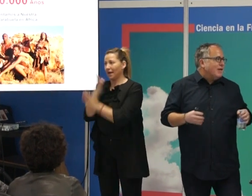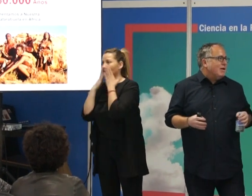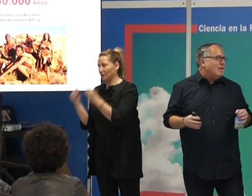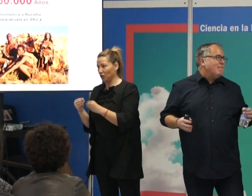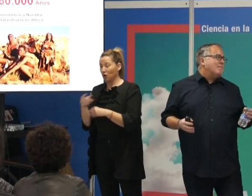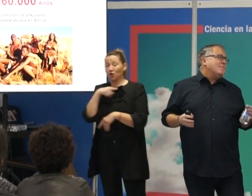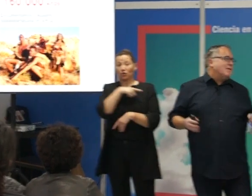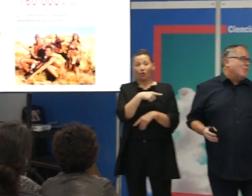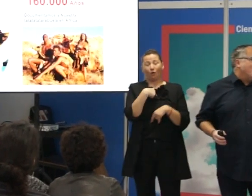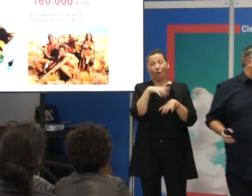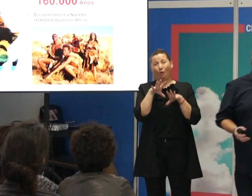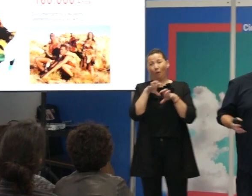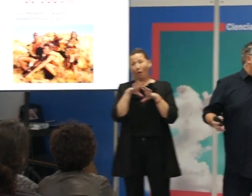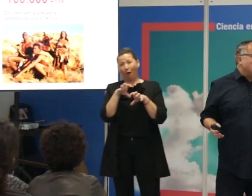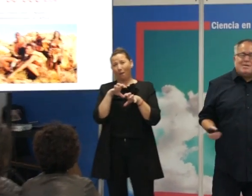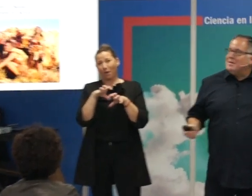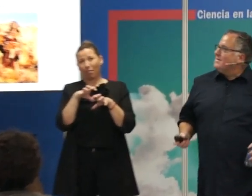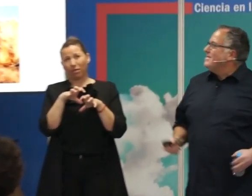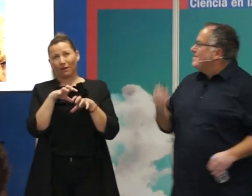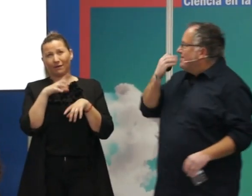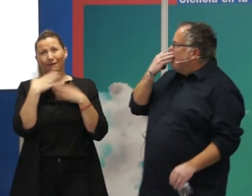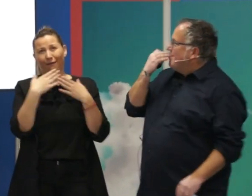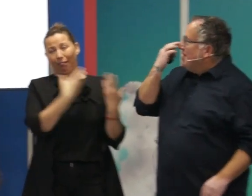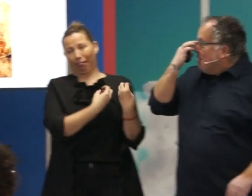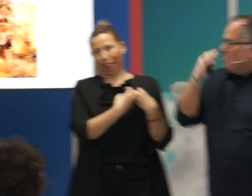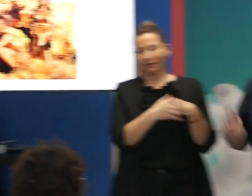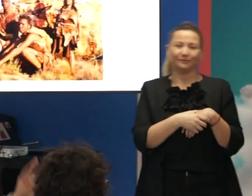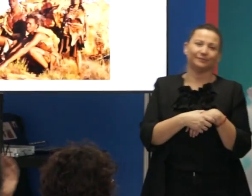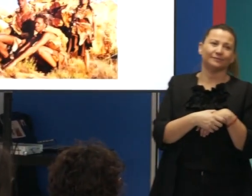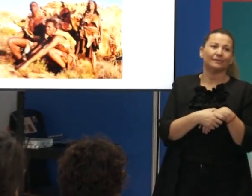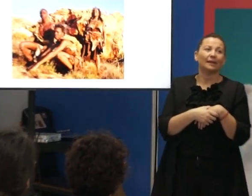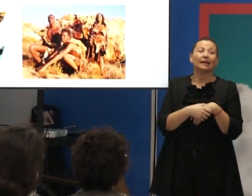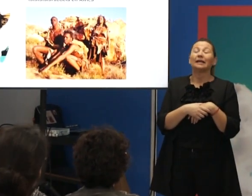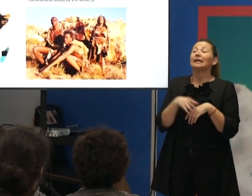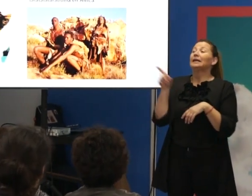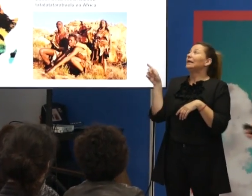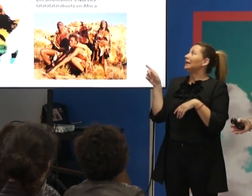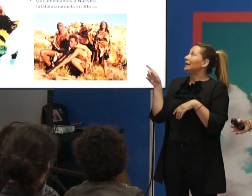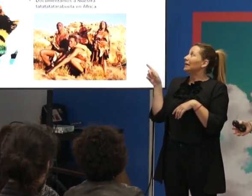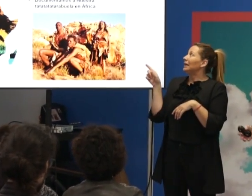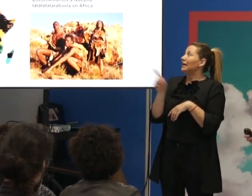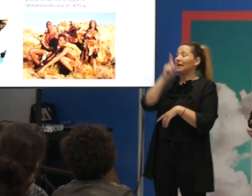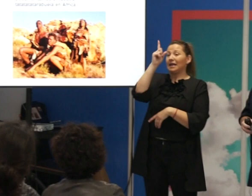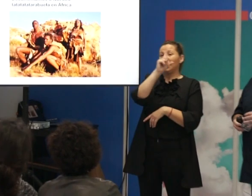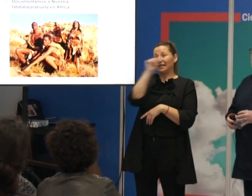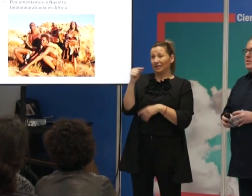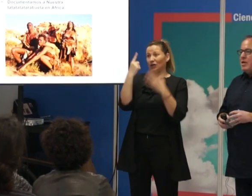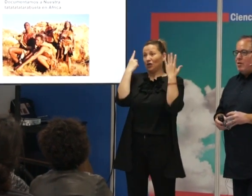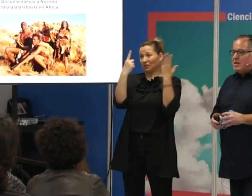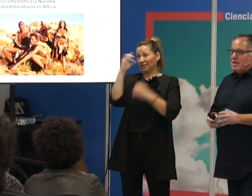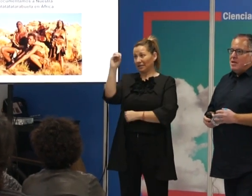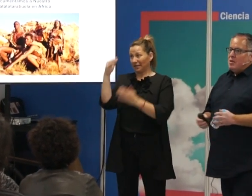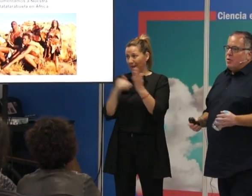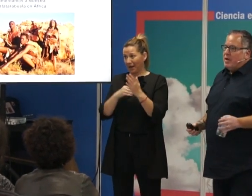astrofísica, creo que tú has aprendido algo de prehistoria. Bueno, 160.000 años es una fecha clave para los